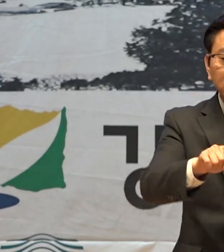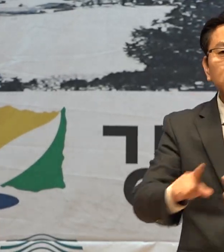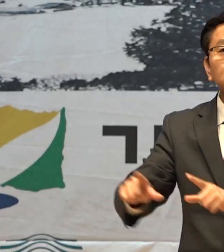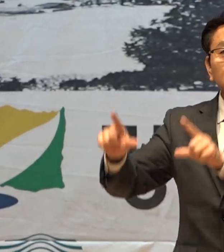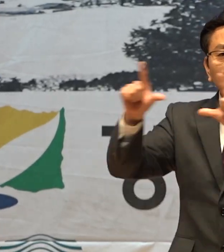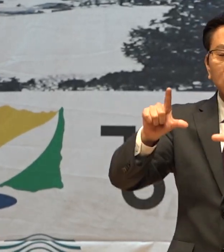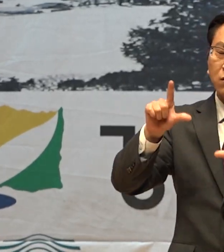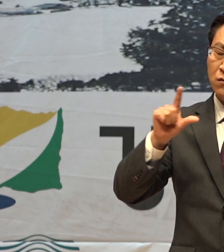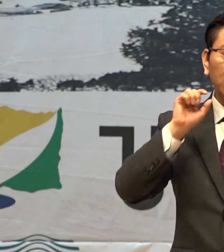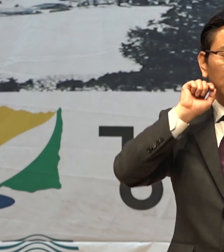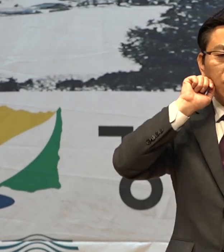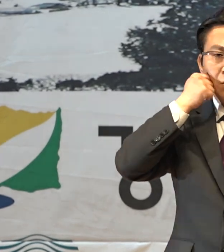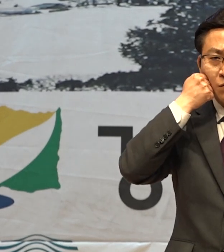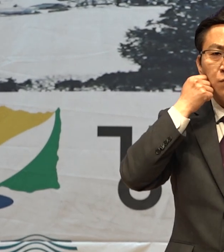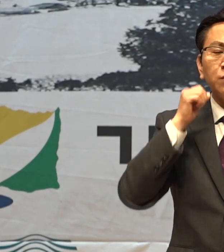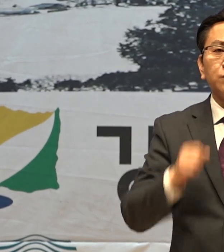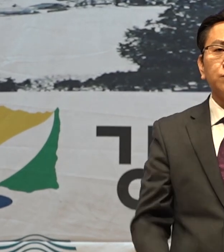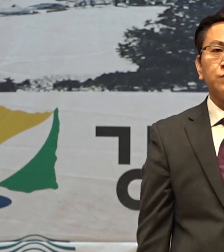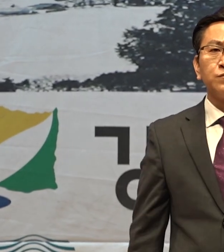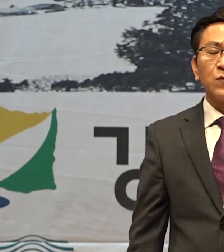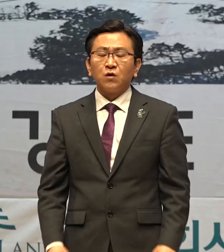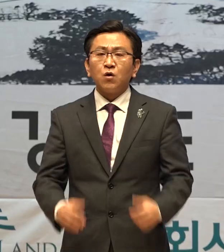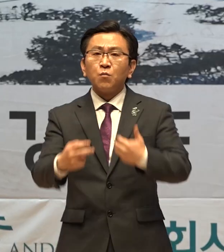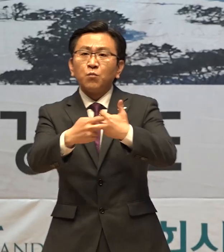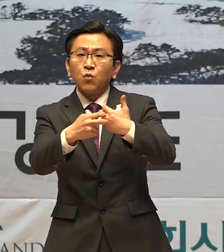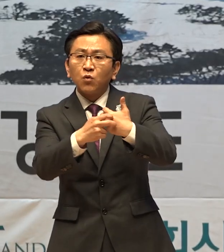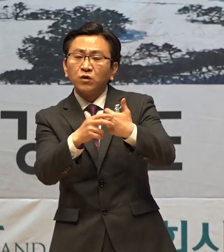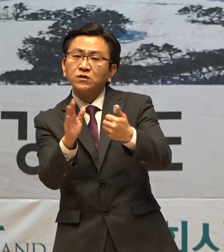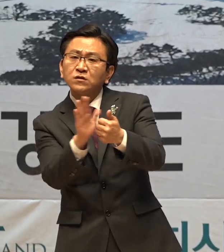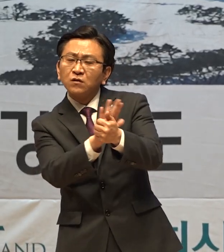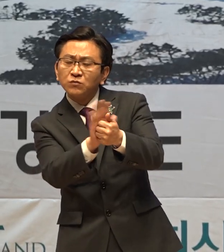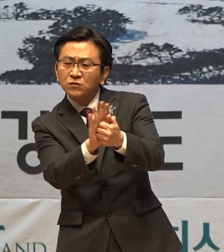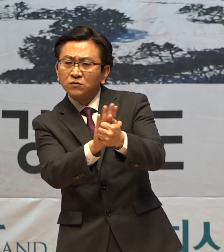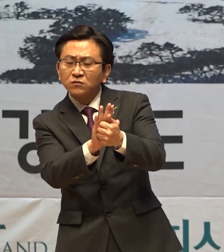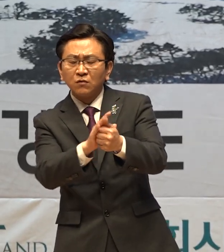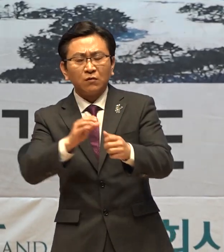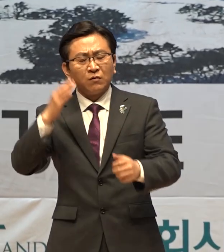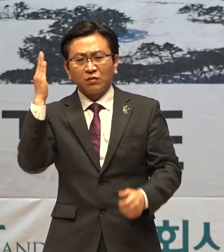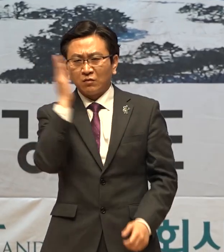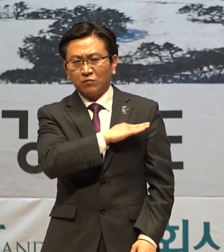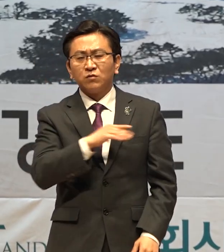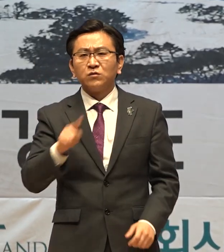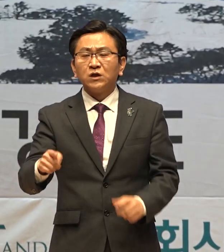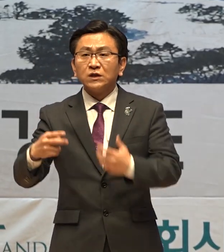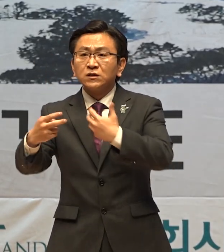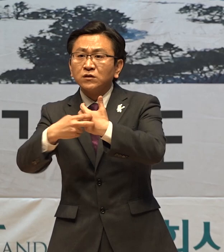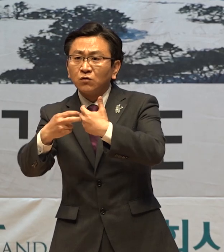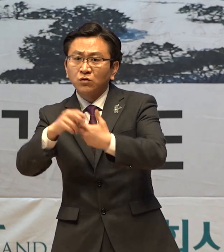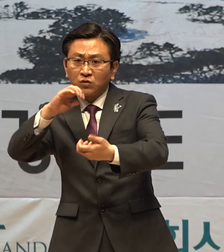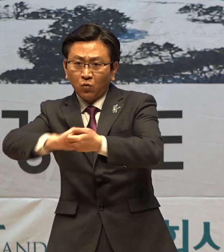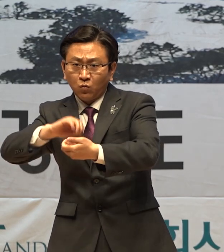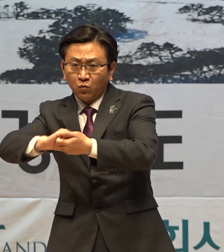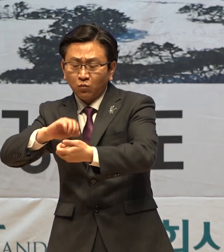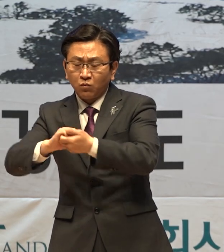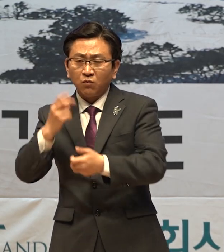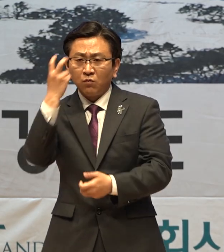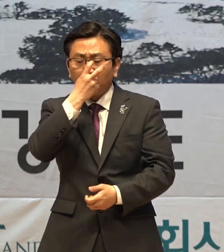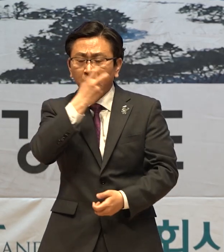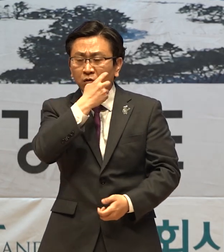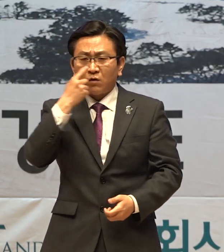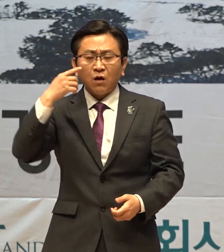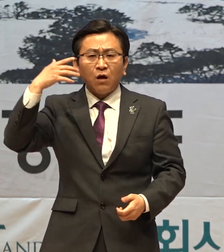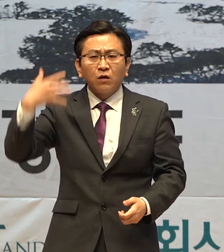삶조차 어렵습니다. 보건의료서비스도 형편없습니다. 정기적인 진료나 검사를 받지